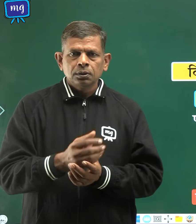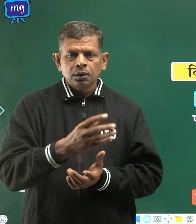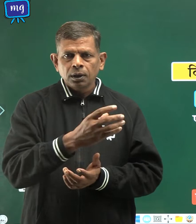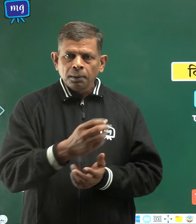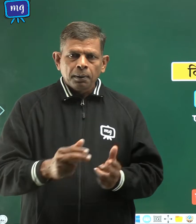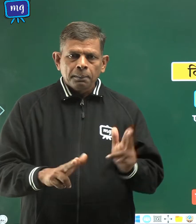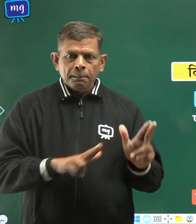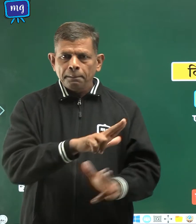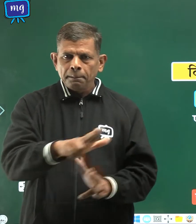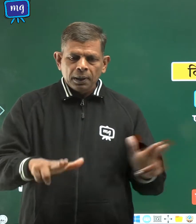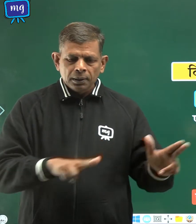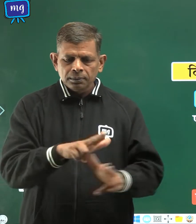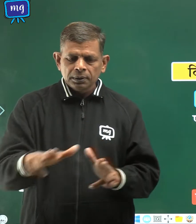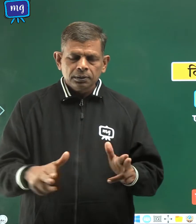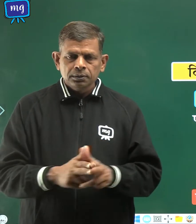एवं प्रबंध